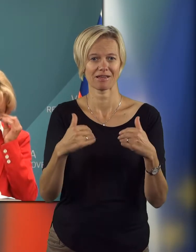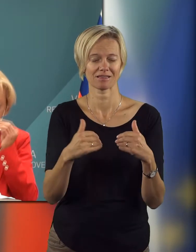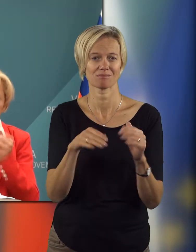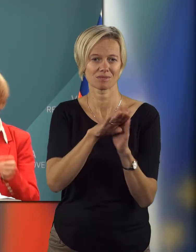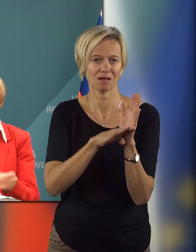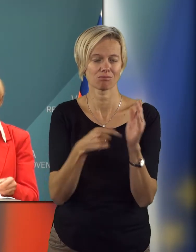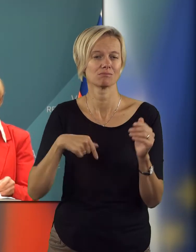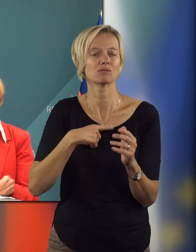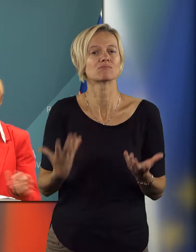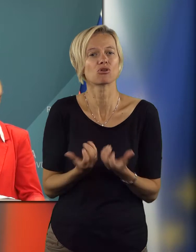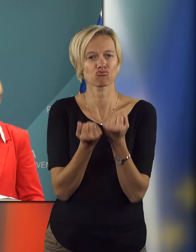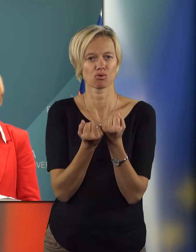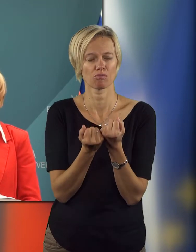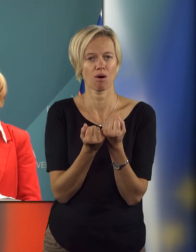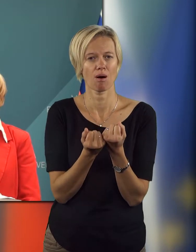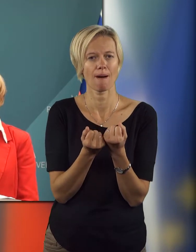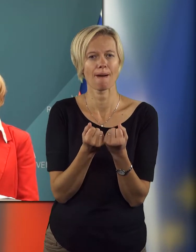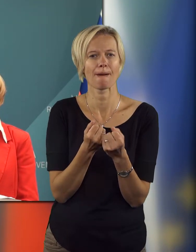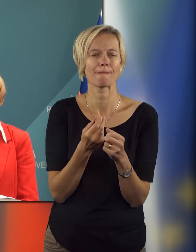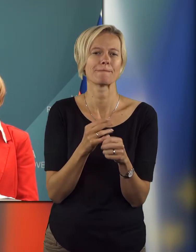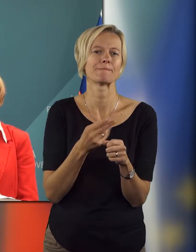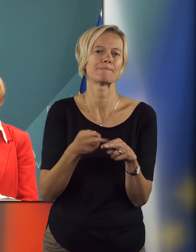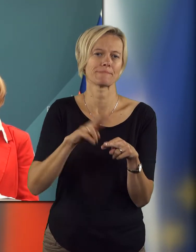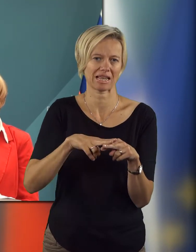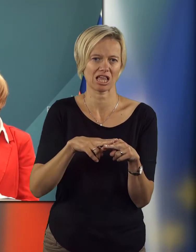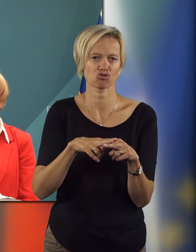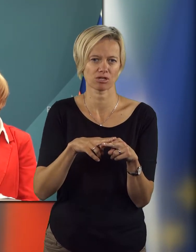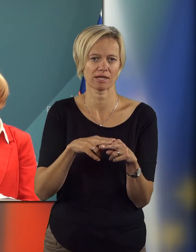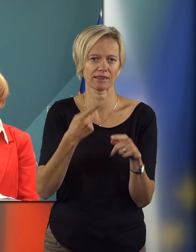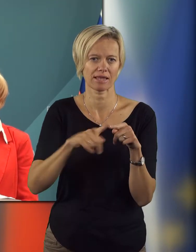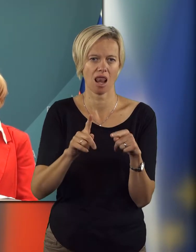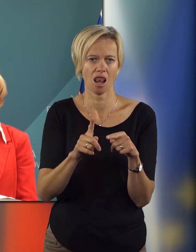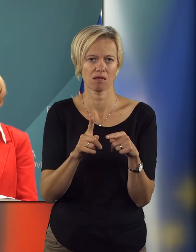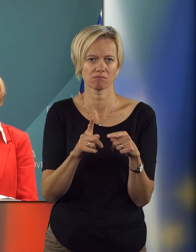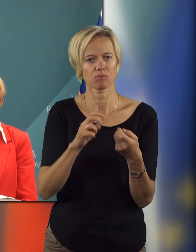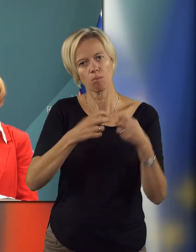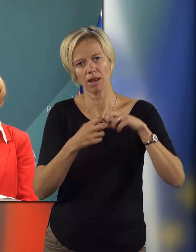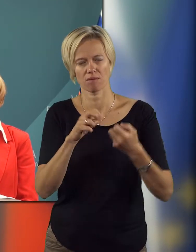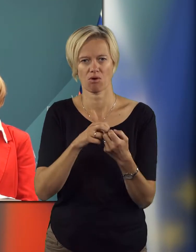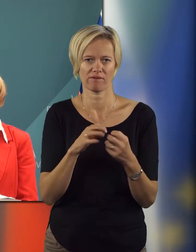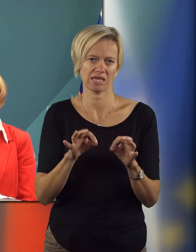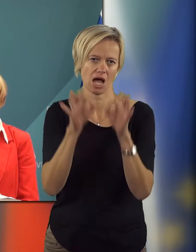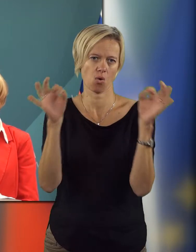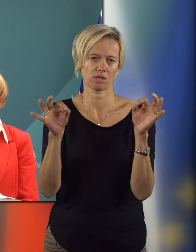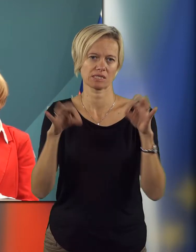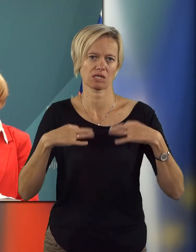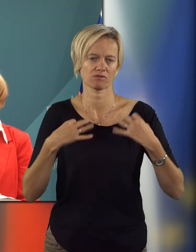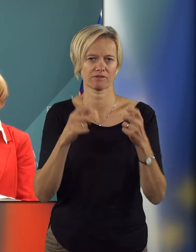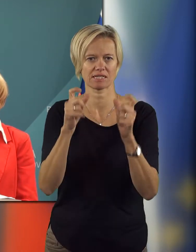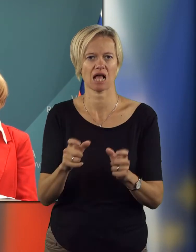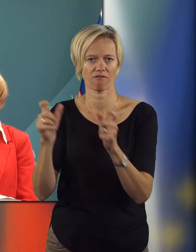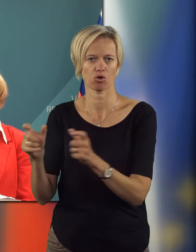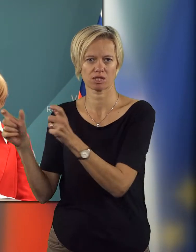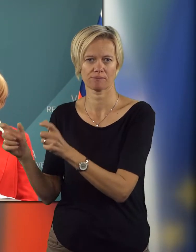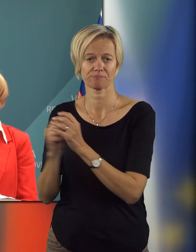interventnim zakonom rešujemo pretežni del nakopičenih problemov v javnih